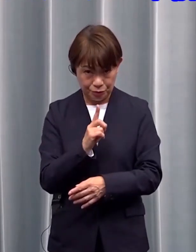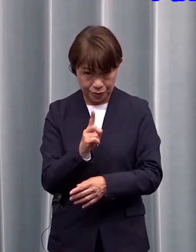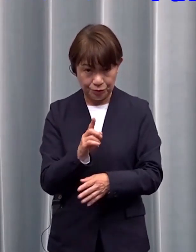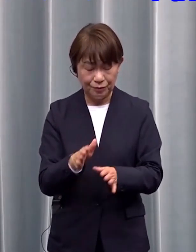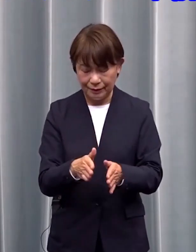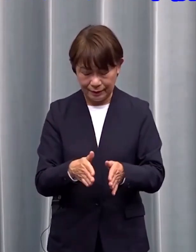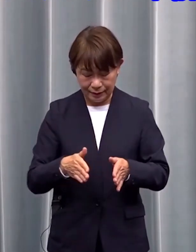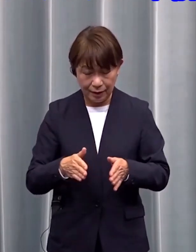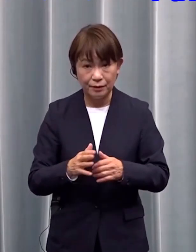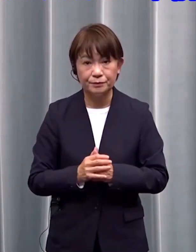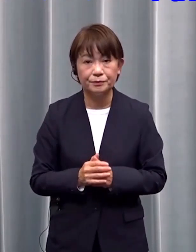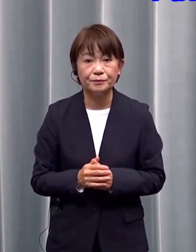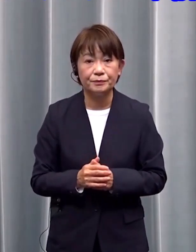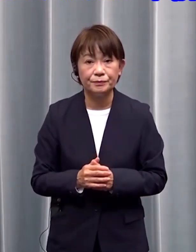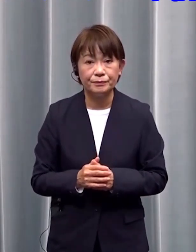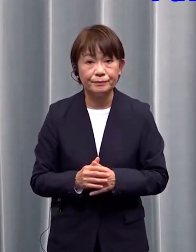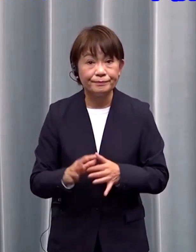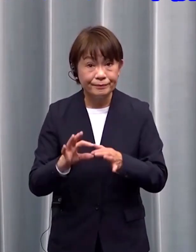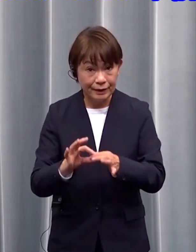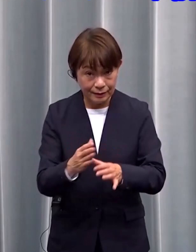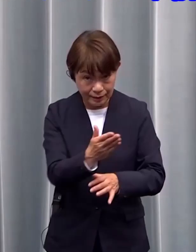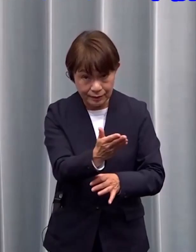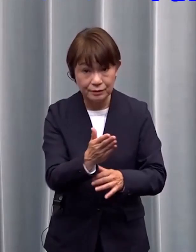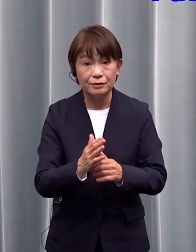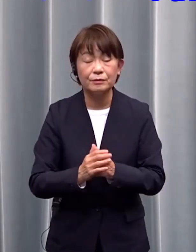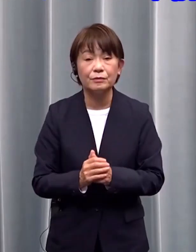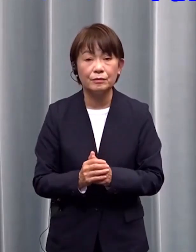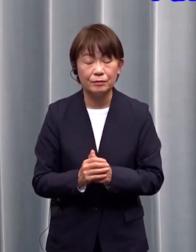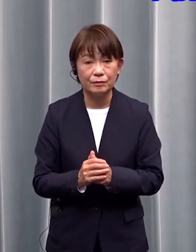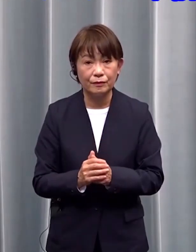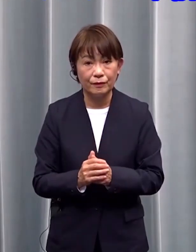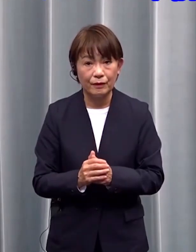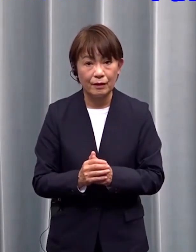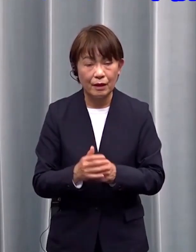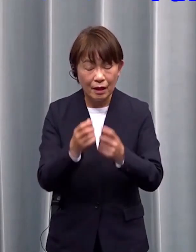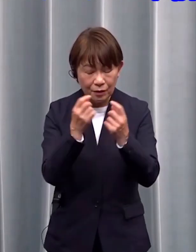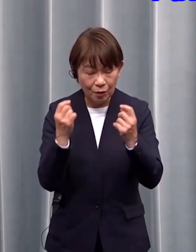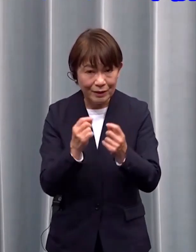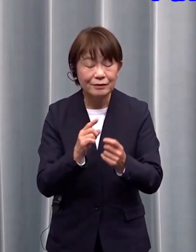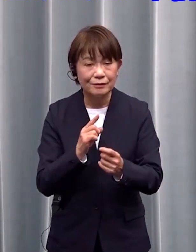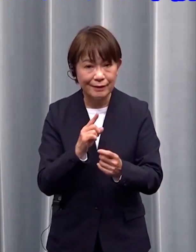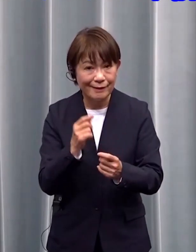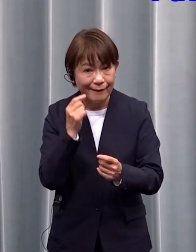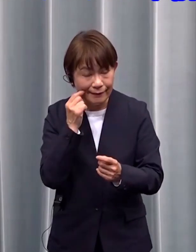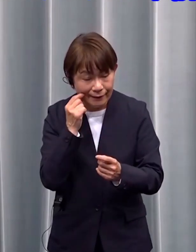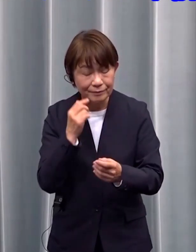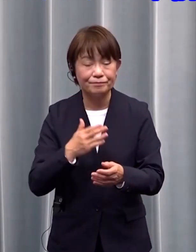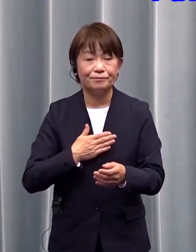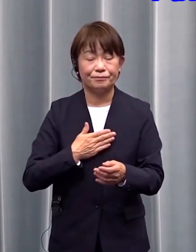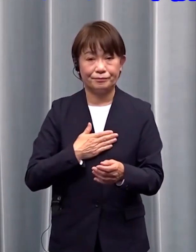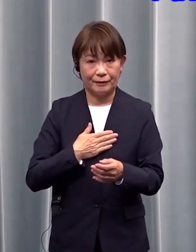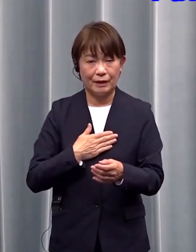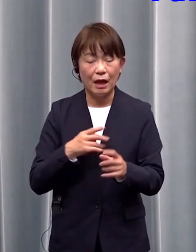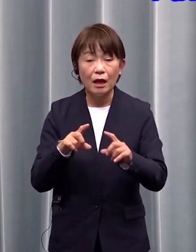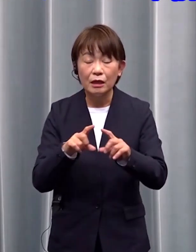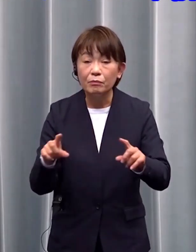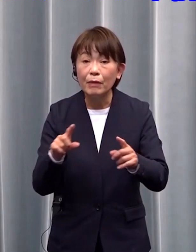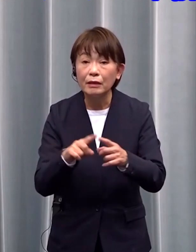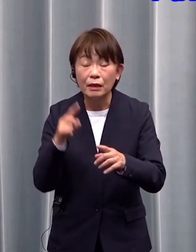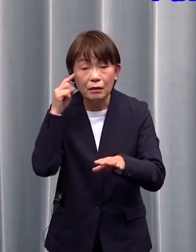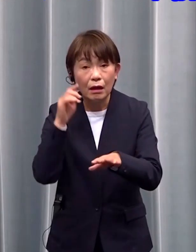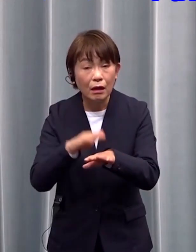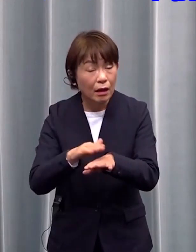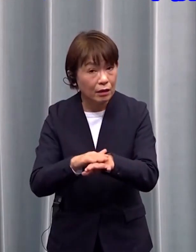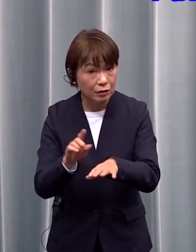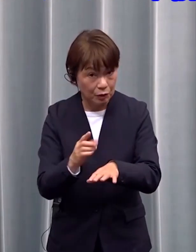。 画面で、 はい、 個別は言えないということですが、一般論としてどうですか。今年1年を振り返れば、ご承